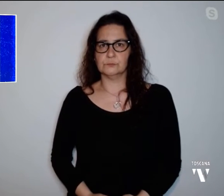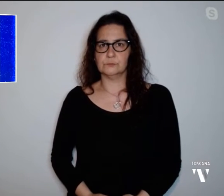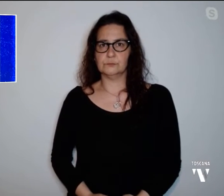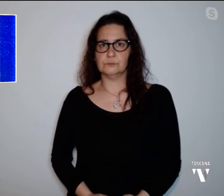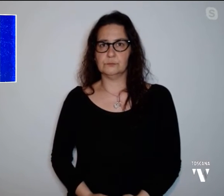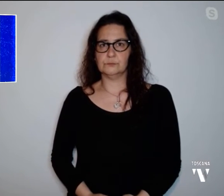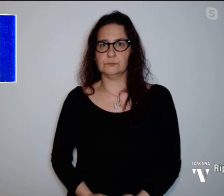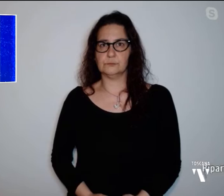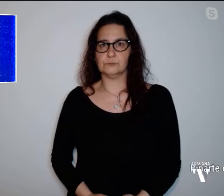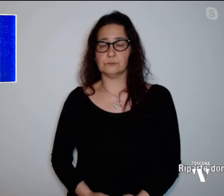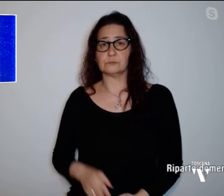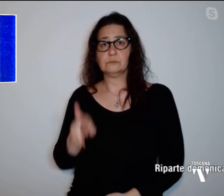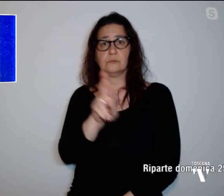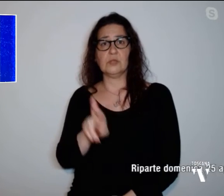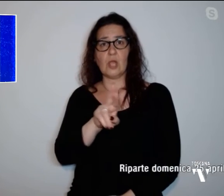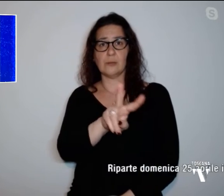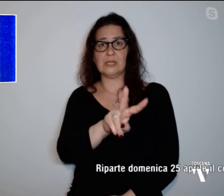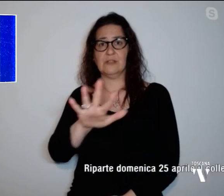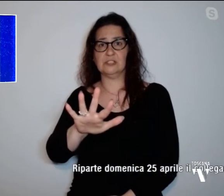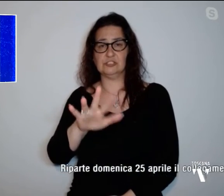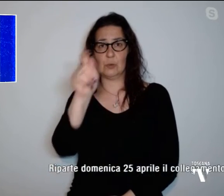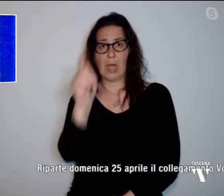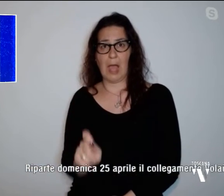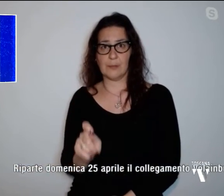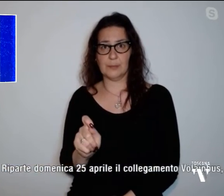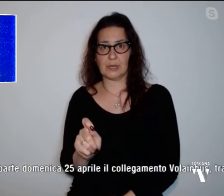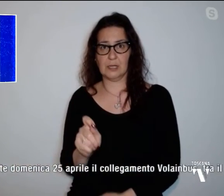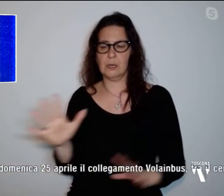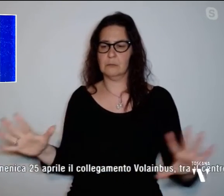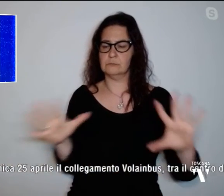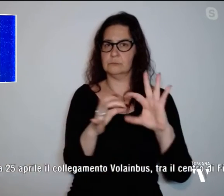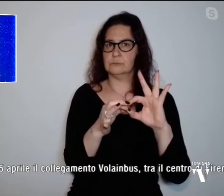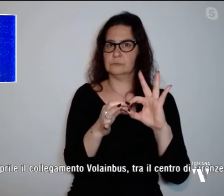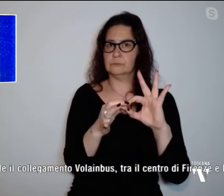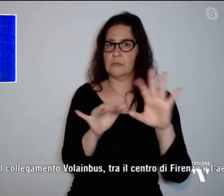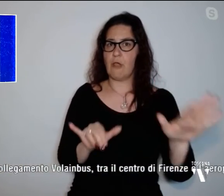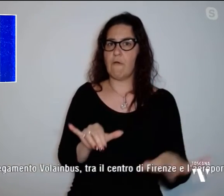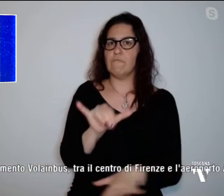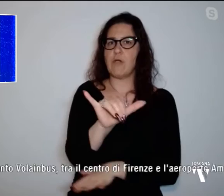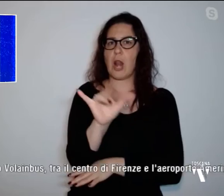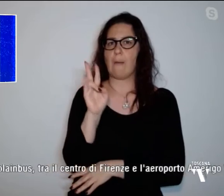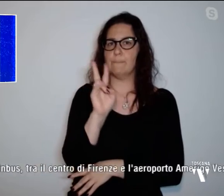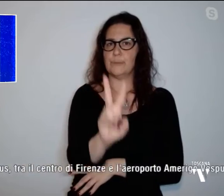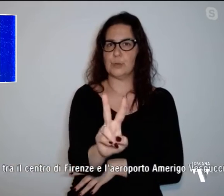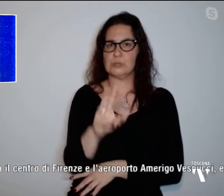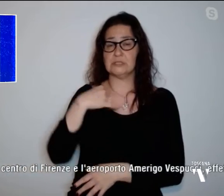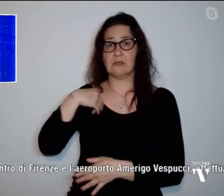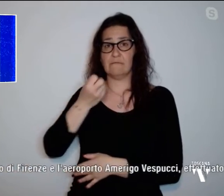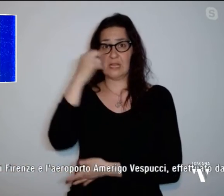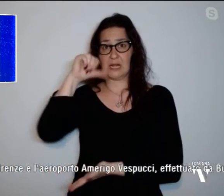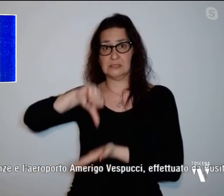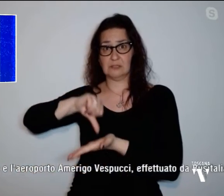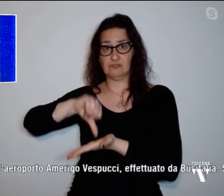Riparte domenica 25 aprile il collegamento vola in bus tra il centro di Firenze e